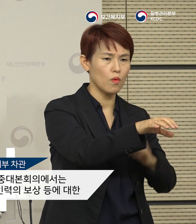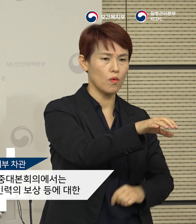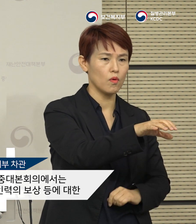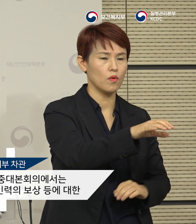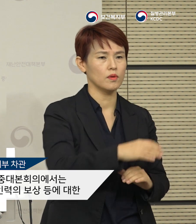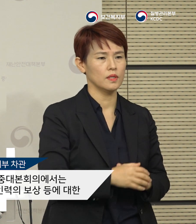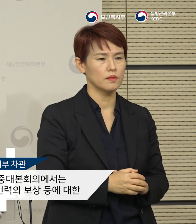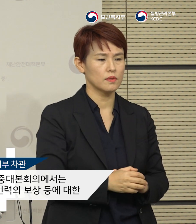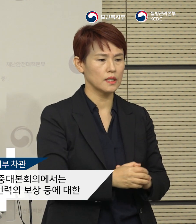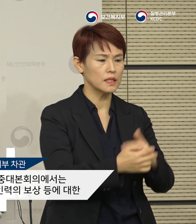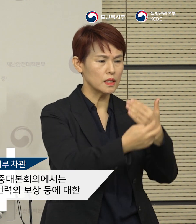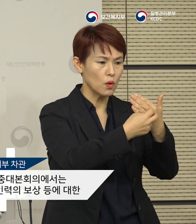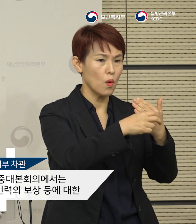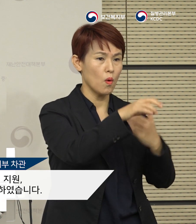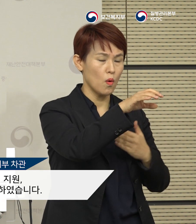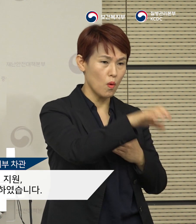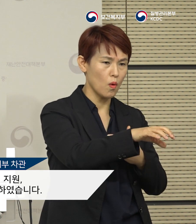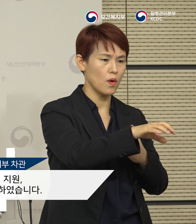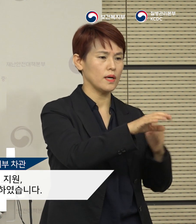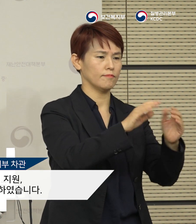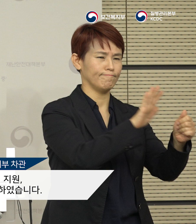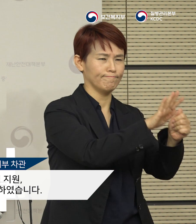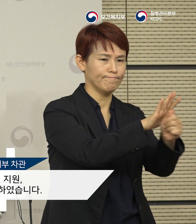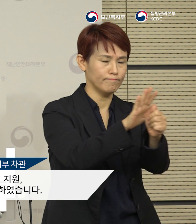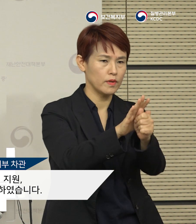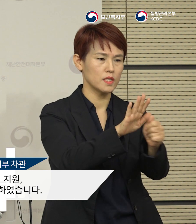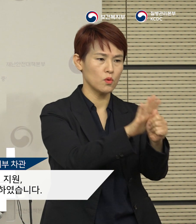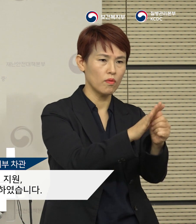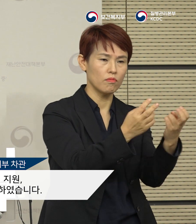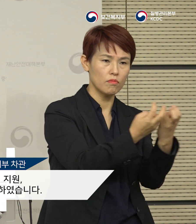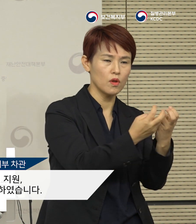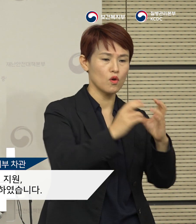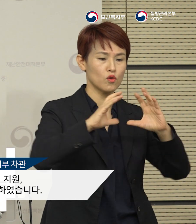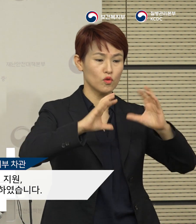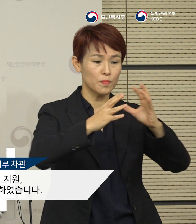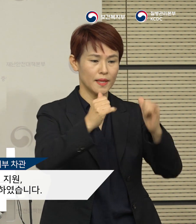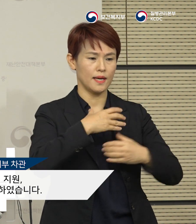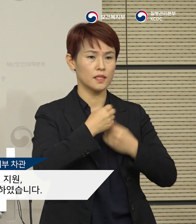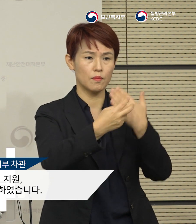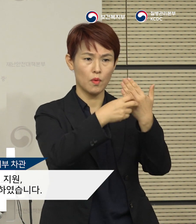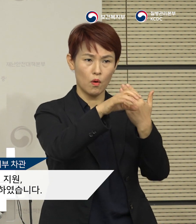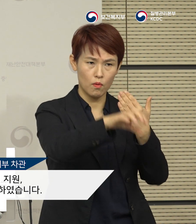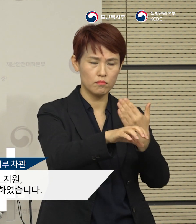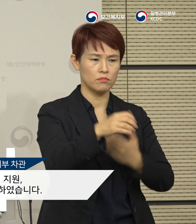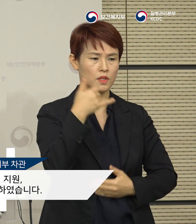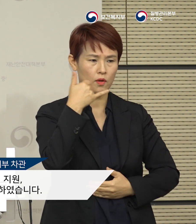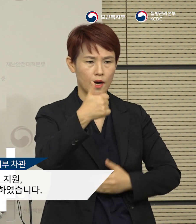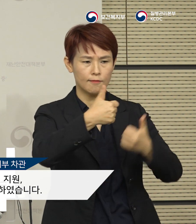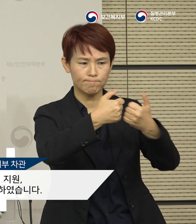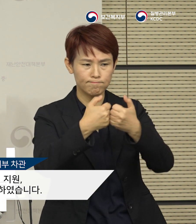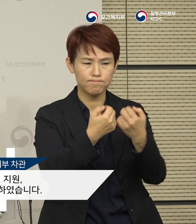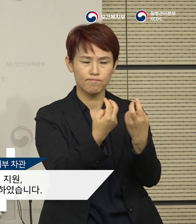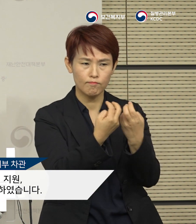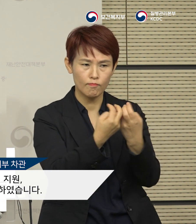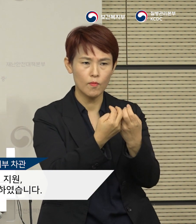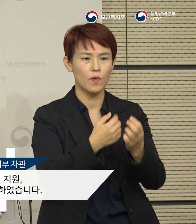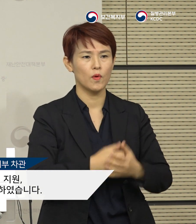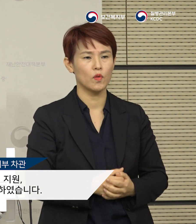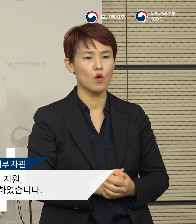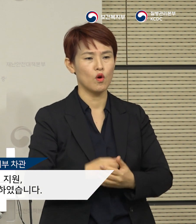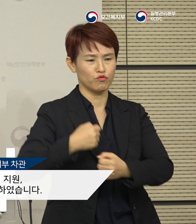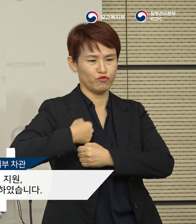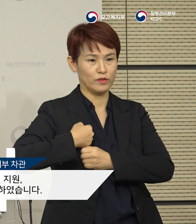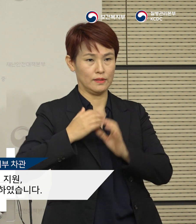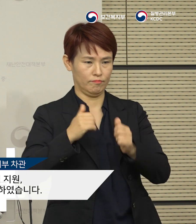대구 지역 의료 인력의 보상 등에 대한 지원 방안, 국민안심병원과 전화상담 운영, 군 인력 지원,